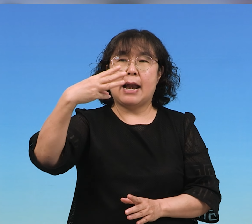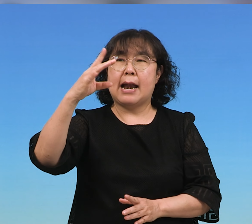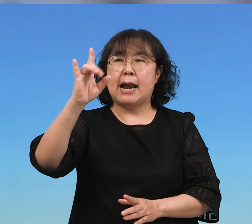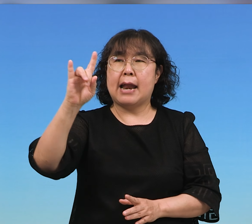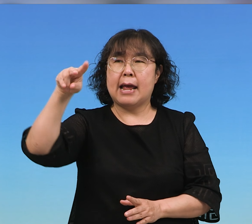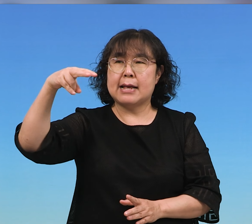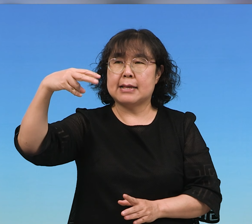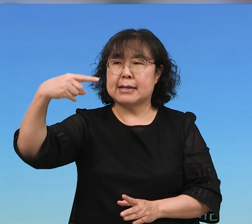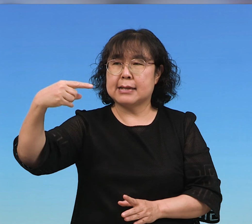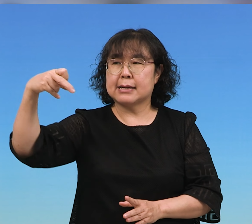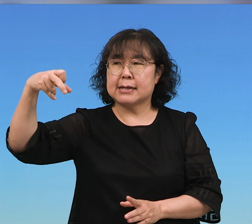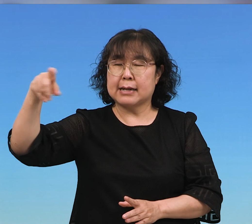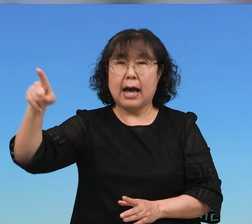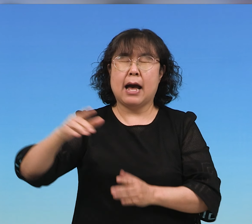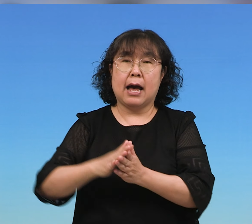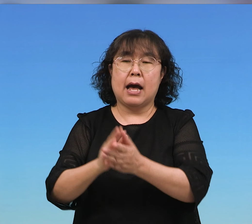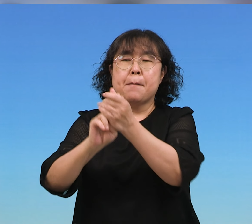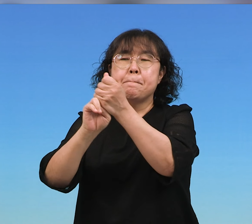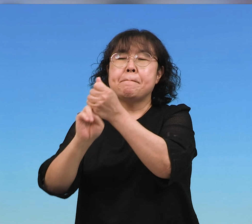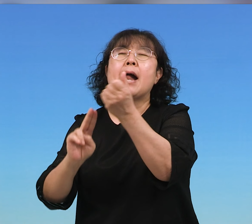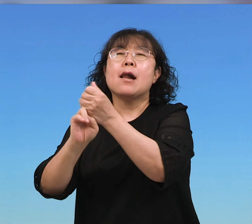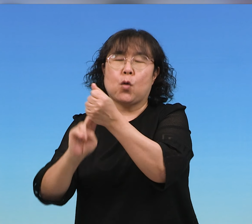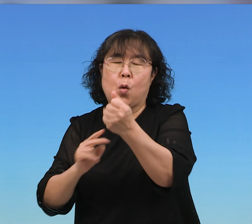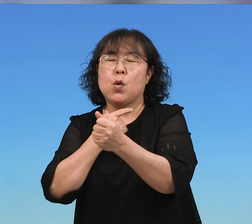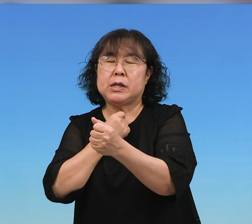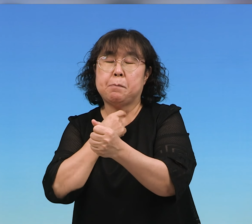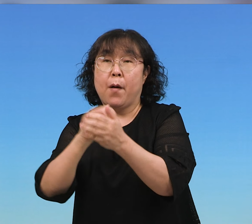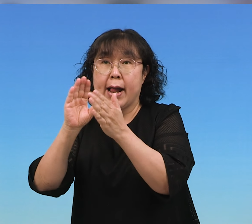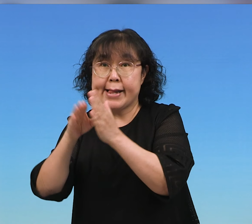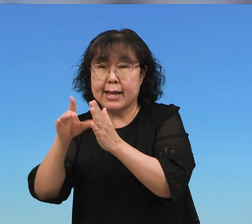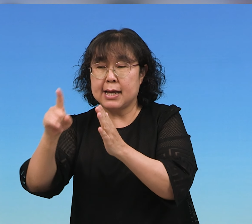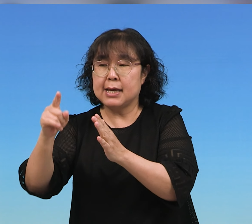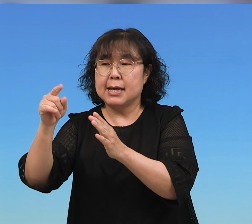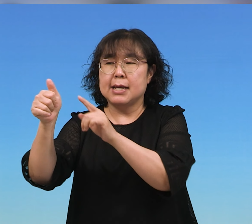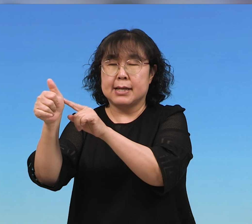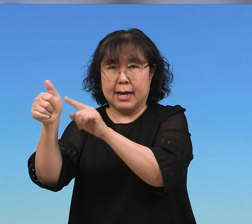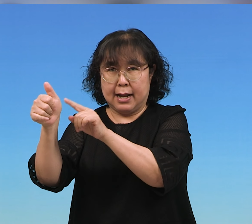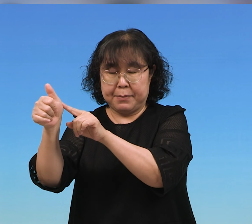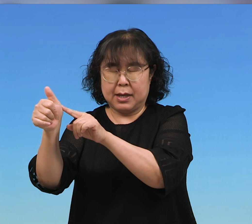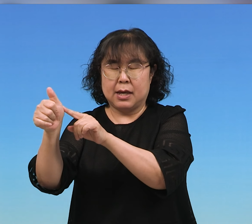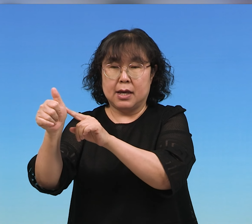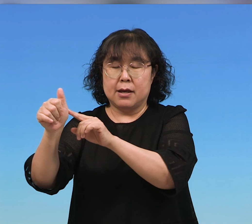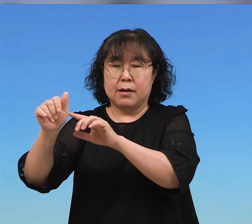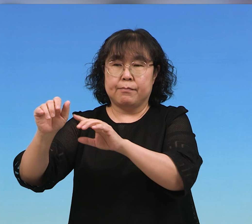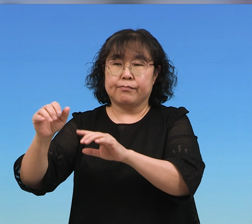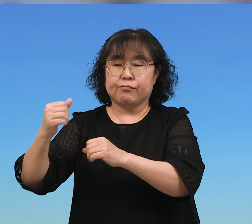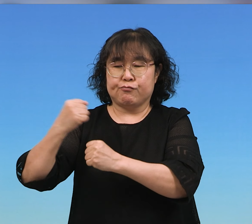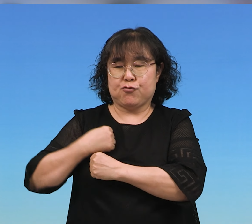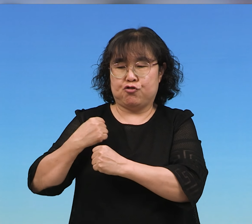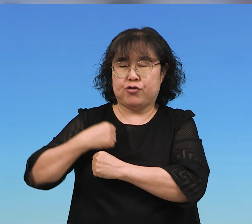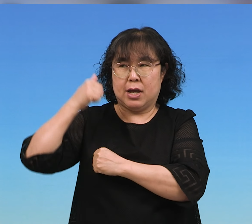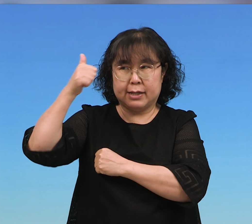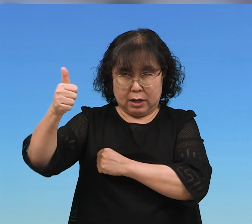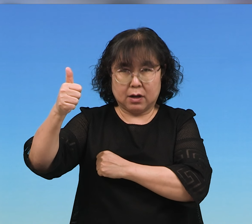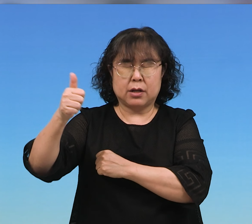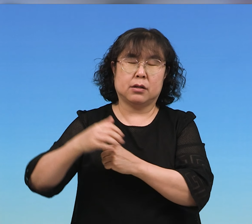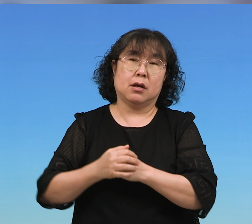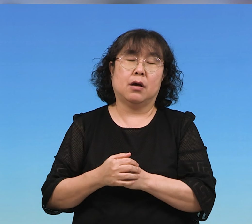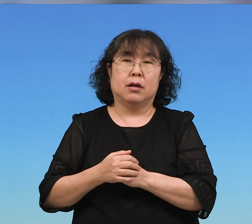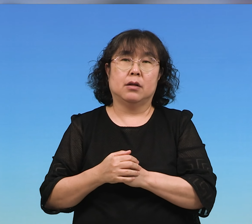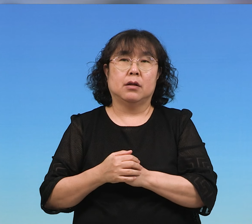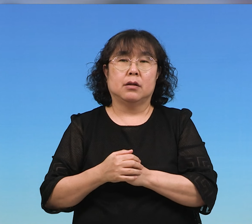매각 의사를 밝힐 때 이 윌리엄 시어드가 국무장관으로 재직 중이었습니다. 그래서 이제 이